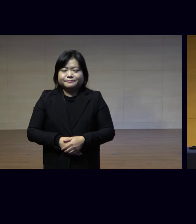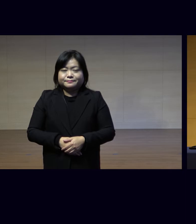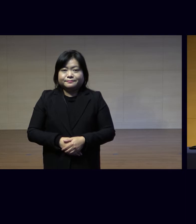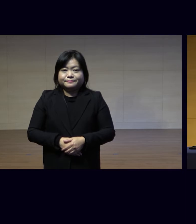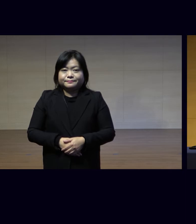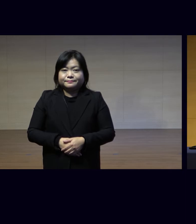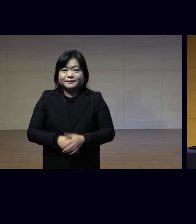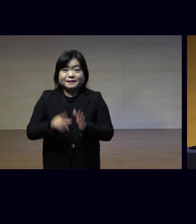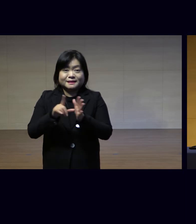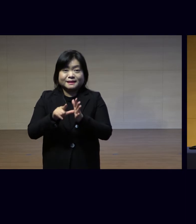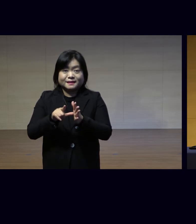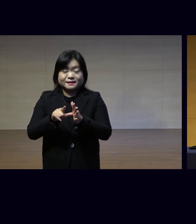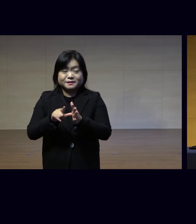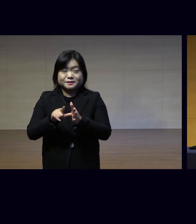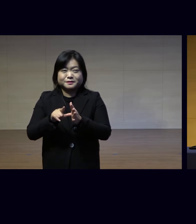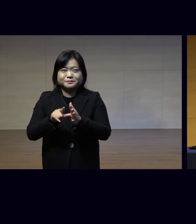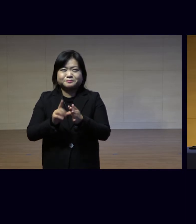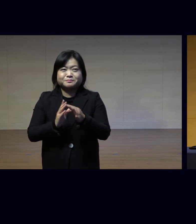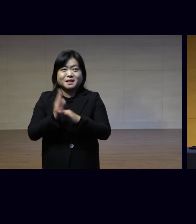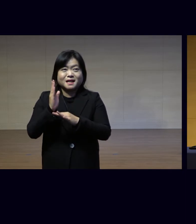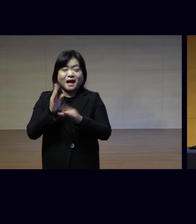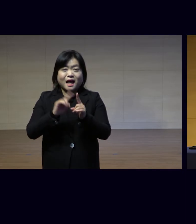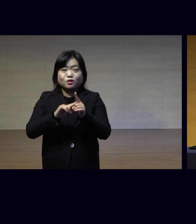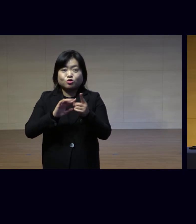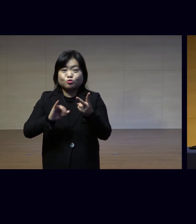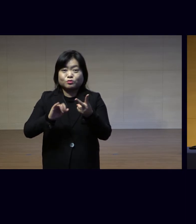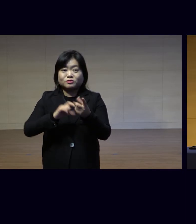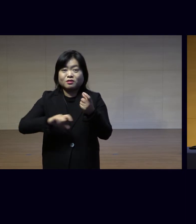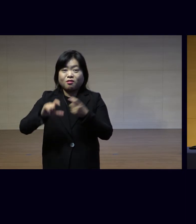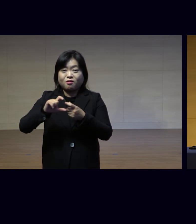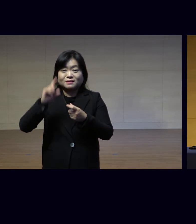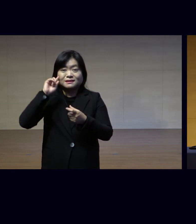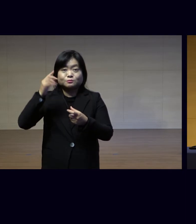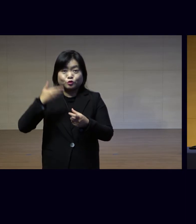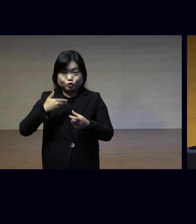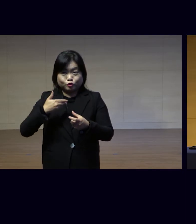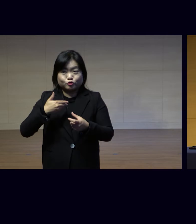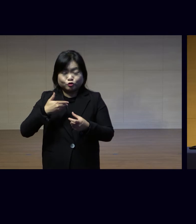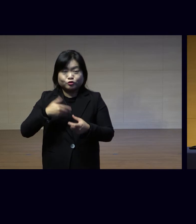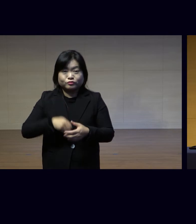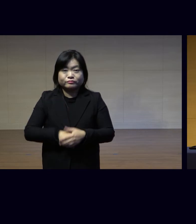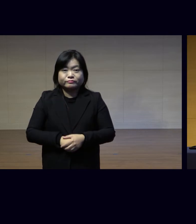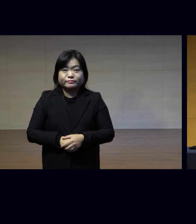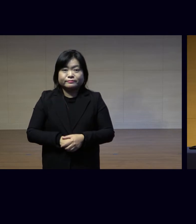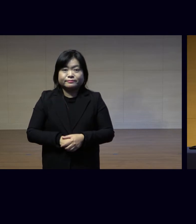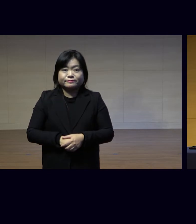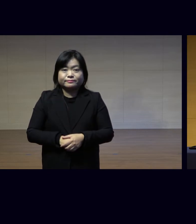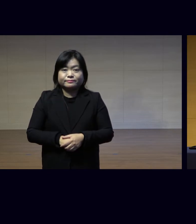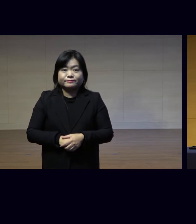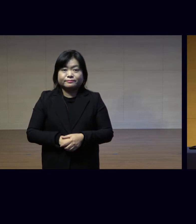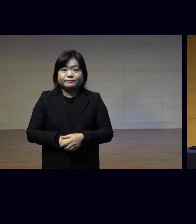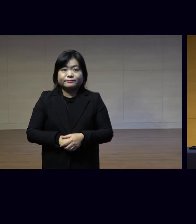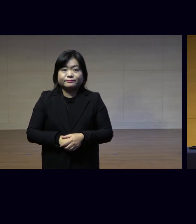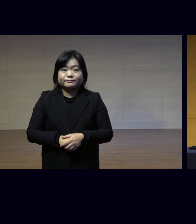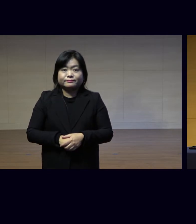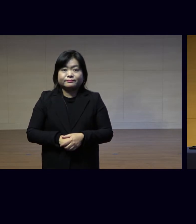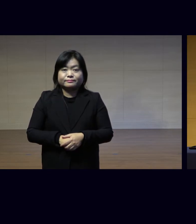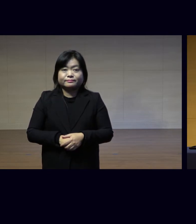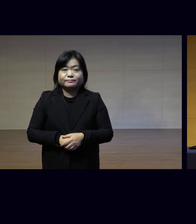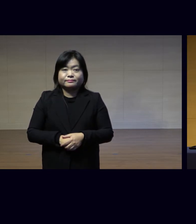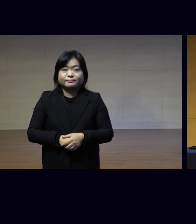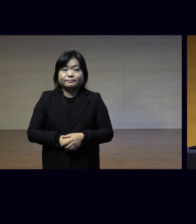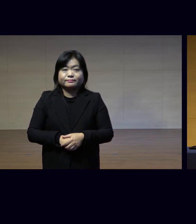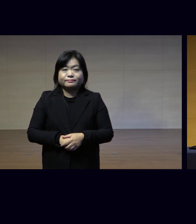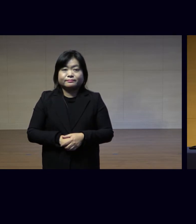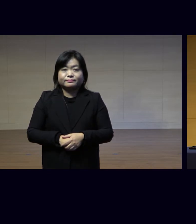네, 이제 시간이 많이 지났는데 한두 분 정도 더 질문 있으시면 받도록 하겠습니다. 네, 한 손 한번 들고.